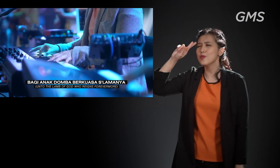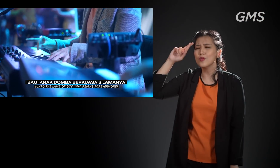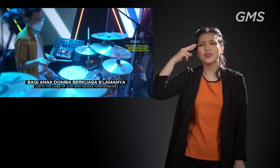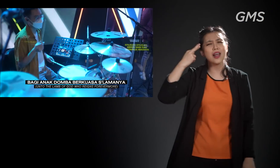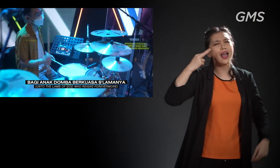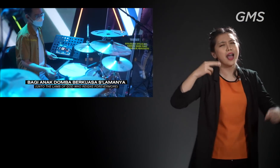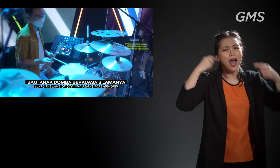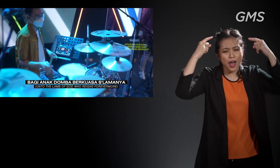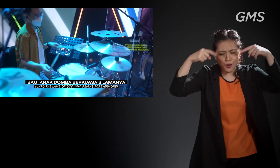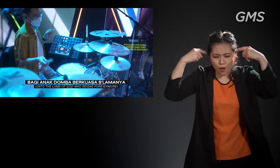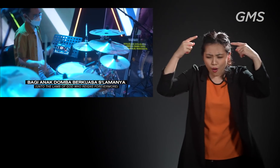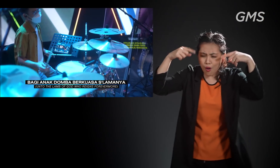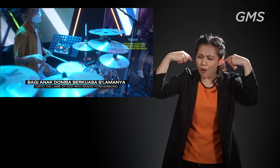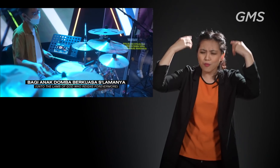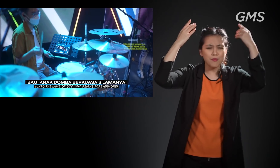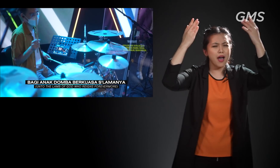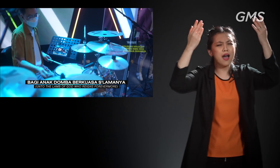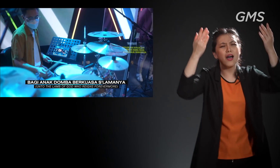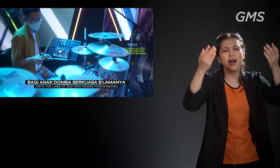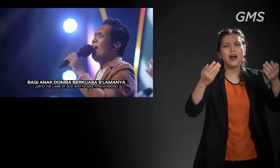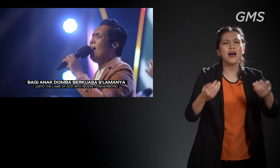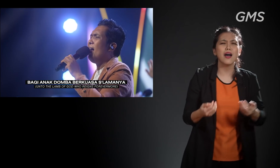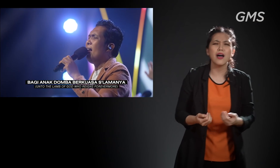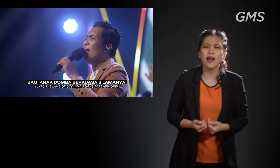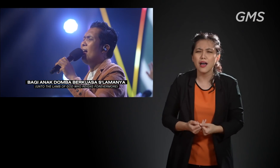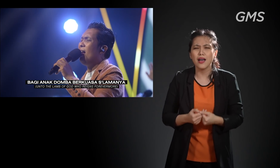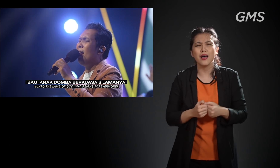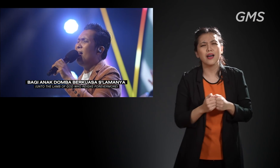Bagi anak domba